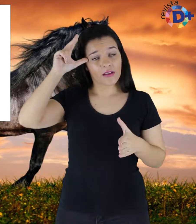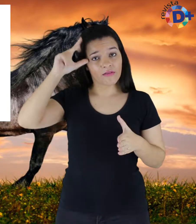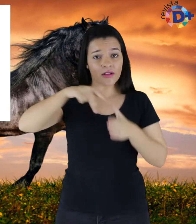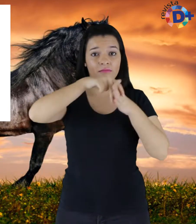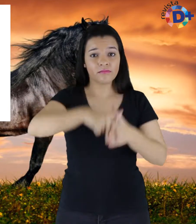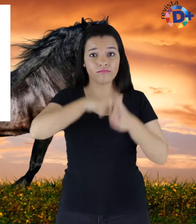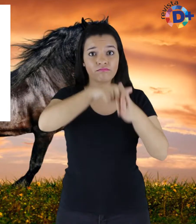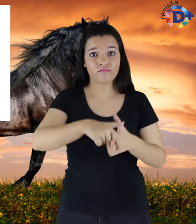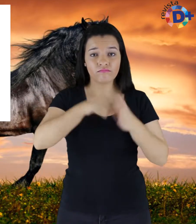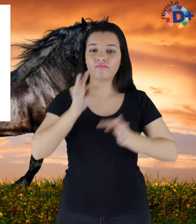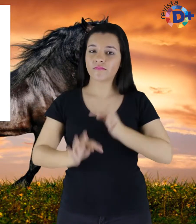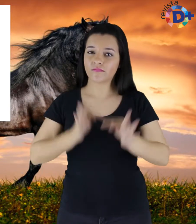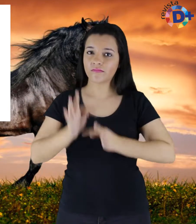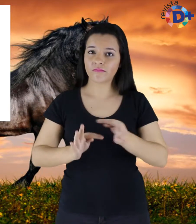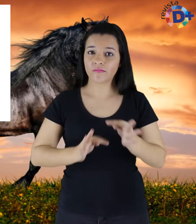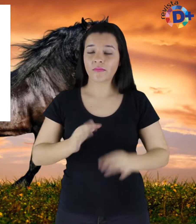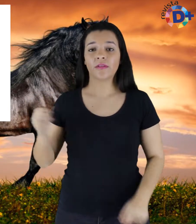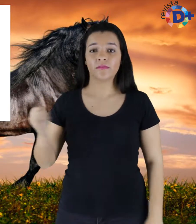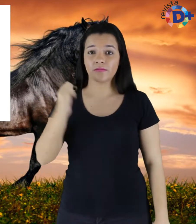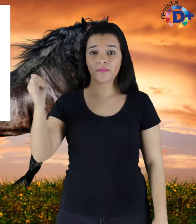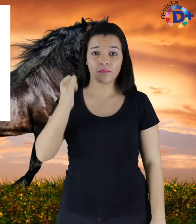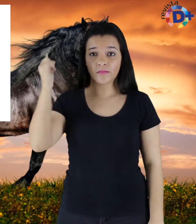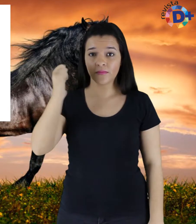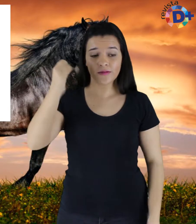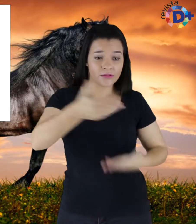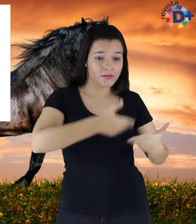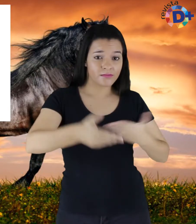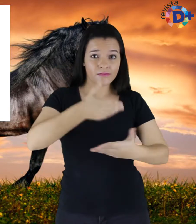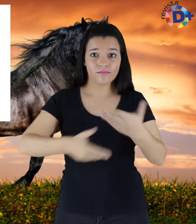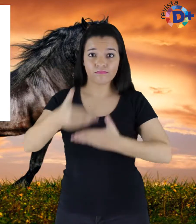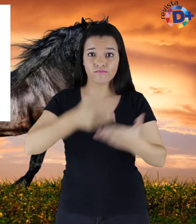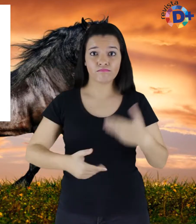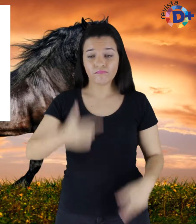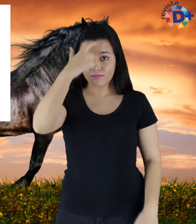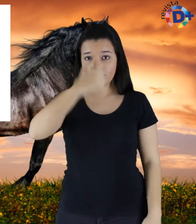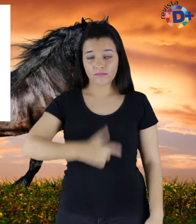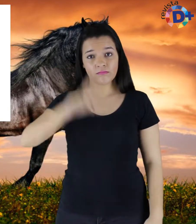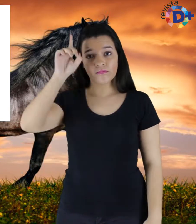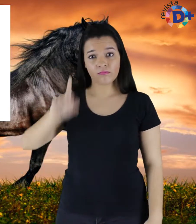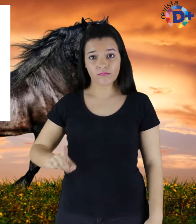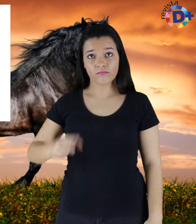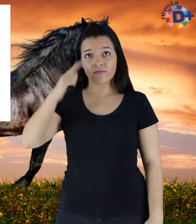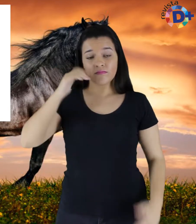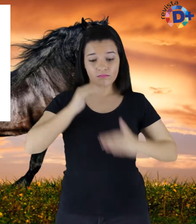produzem importante participação no aspecto psíquico uma vez que o indivíduo